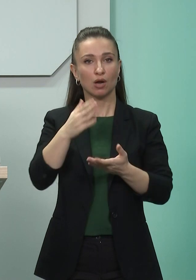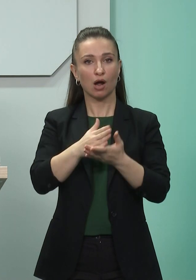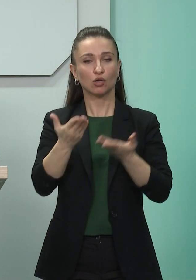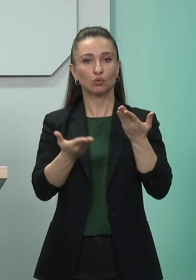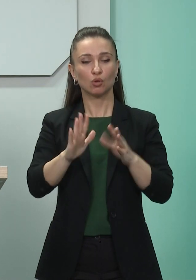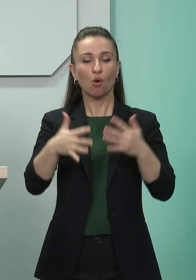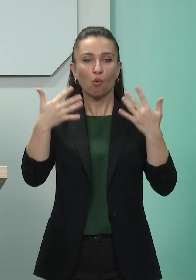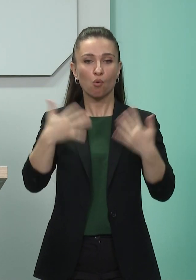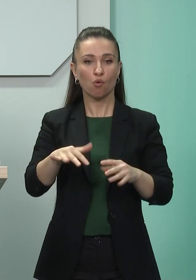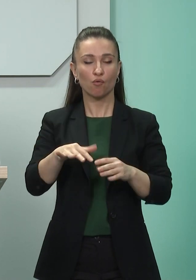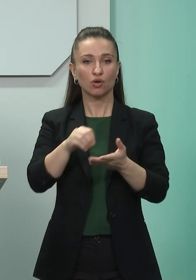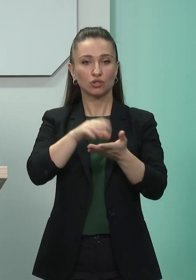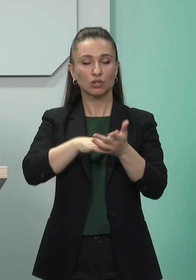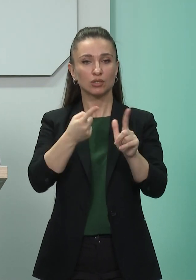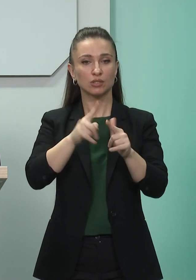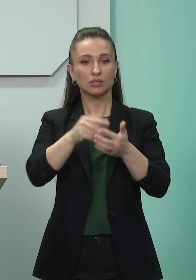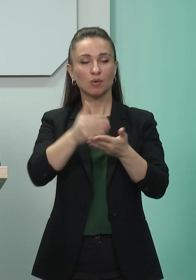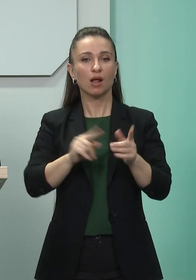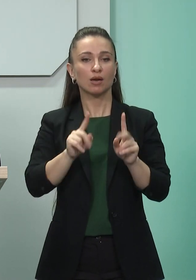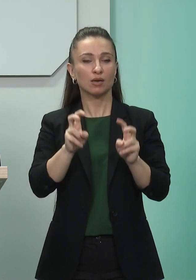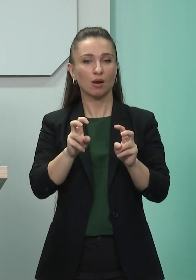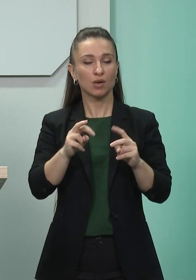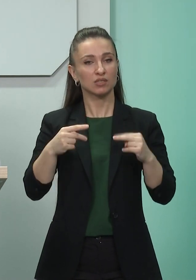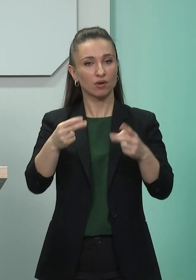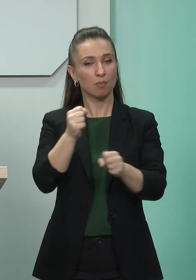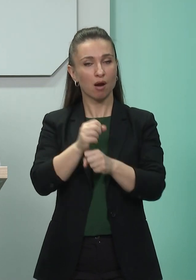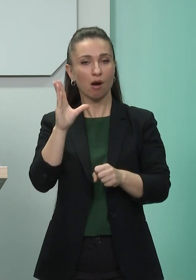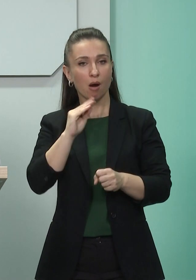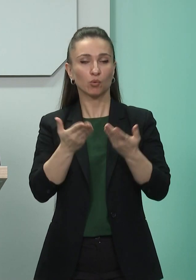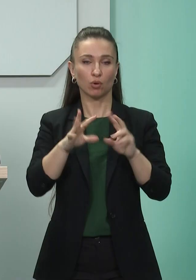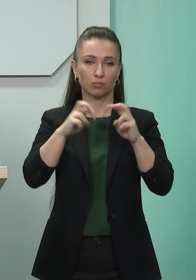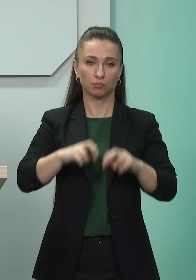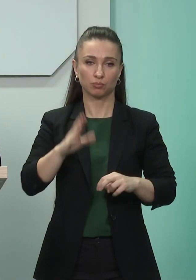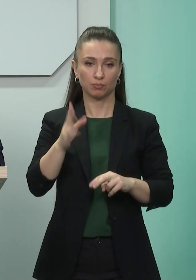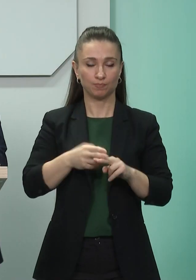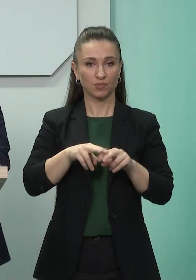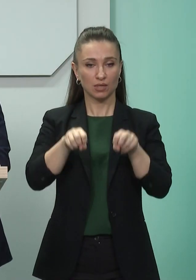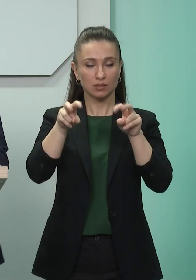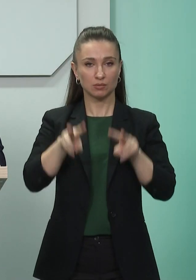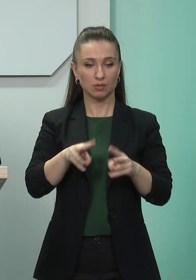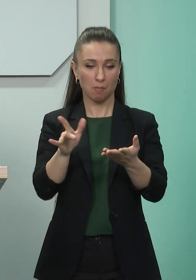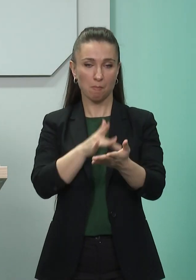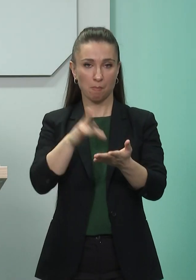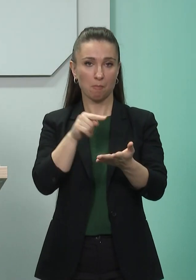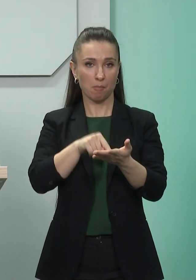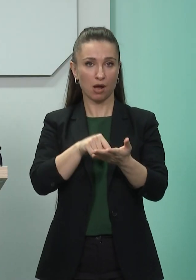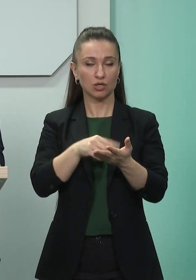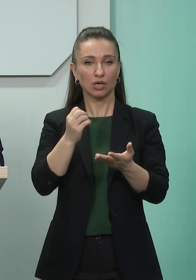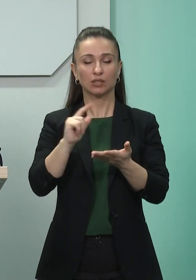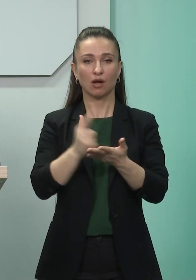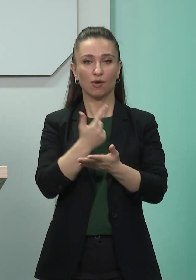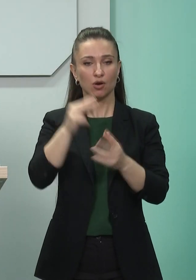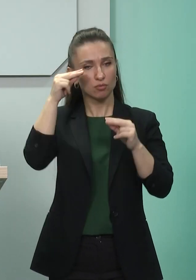არა უკვე ჩაწერილ სიებში რაიმე სახის ცვლილების განხორციელება. სპეციალური პლანშეტის შემთხვევაში კიდევ